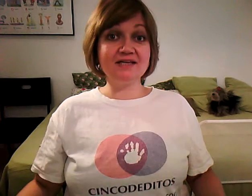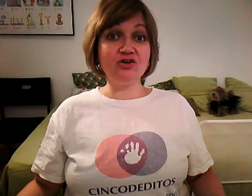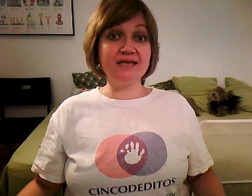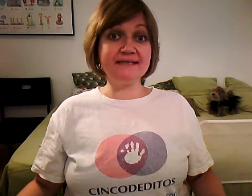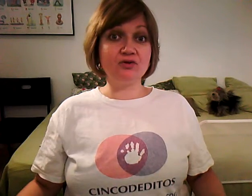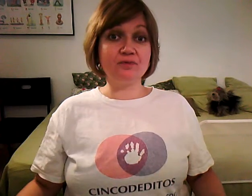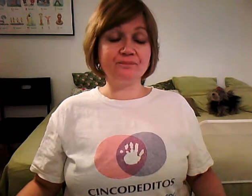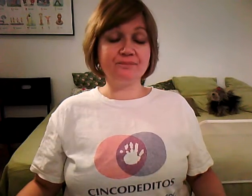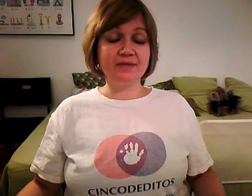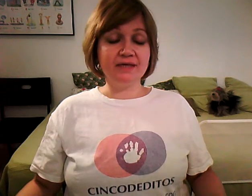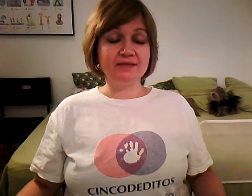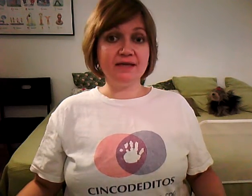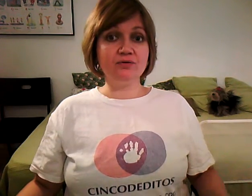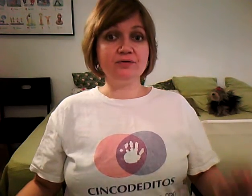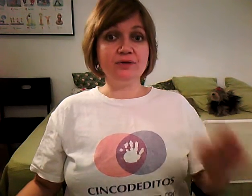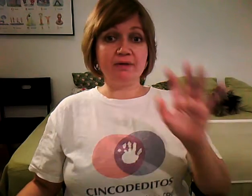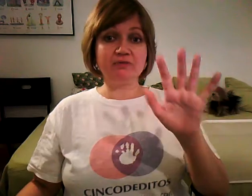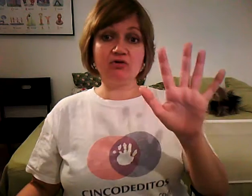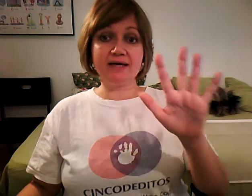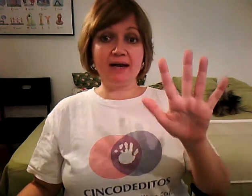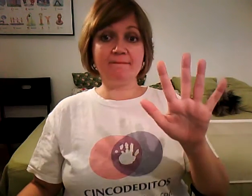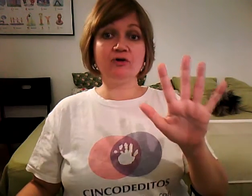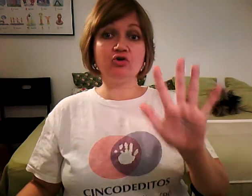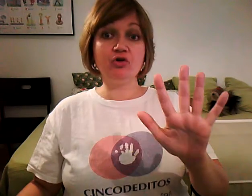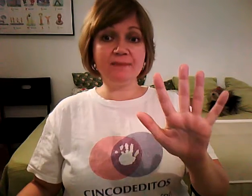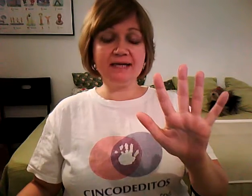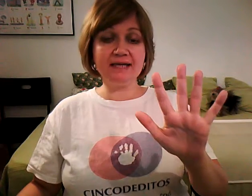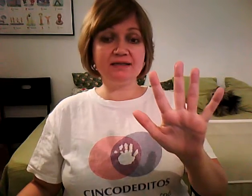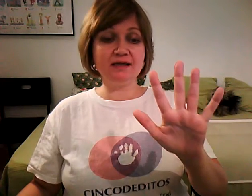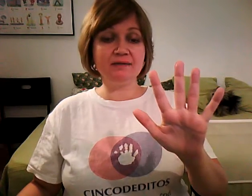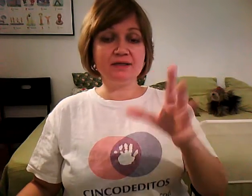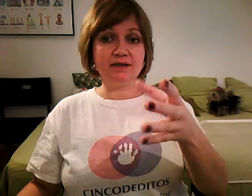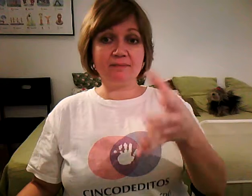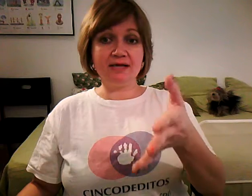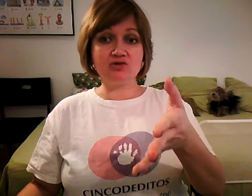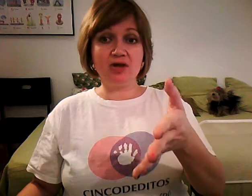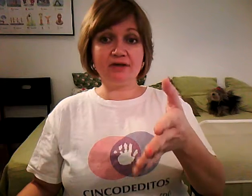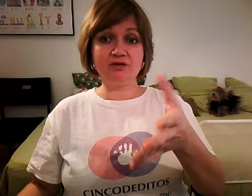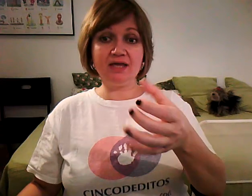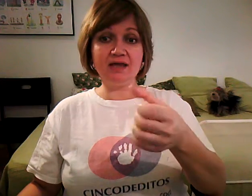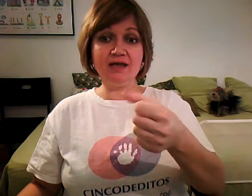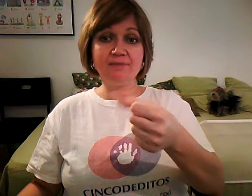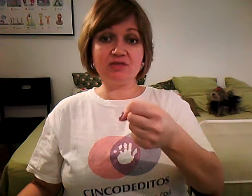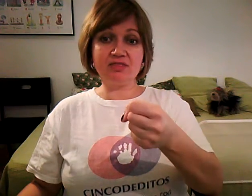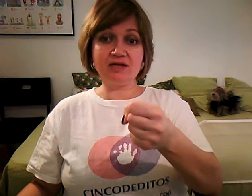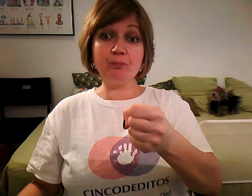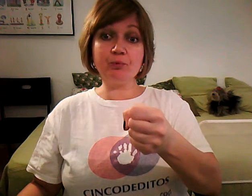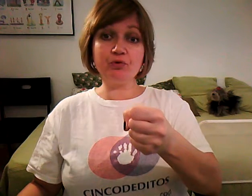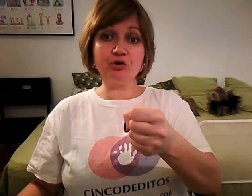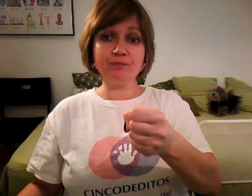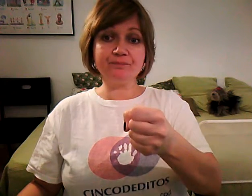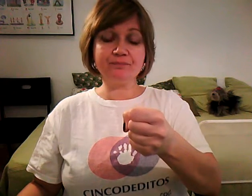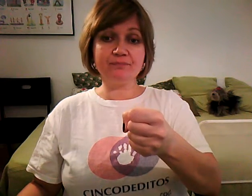El signo de lleno. Lleno, vamos a coger la mano no dominante, en mi caso la mano izquierda, vamos a cerrar un puño,